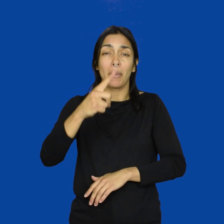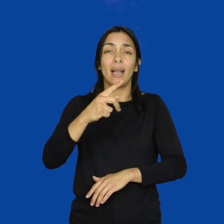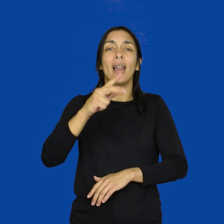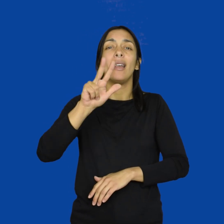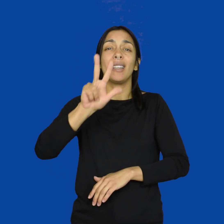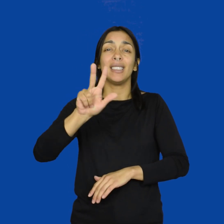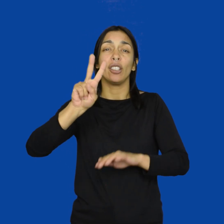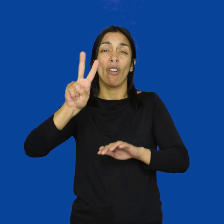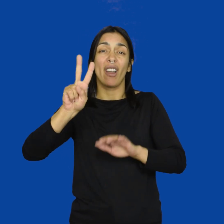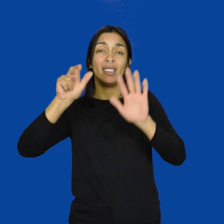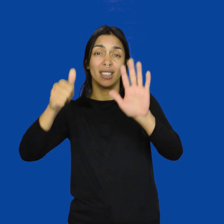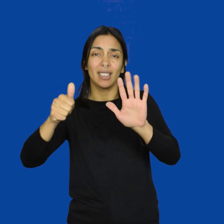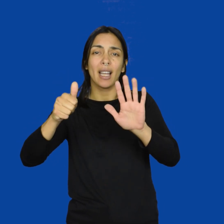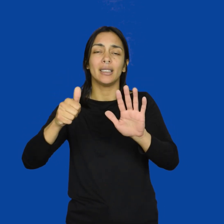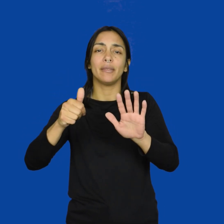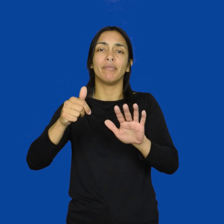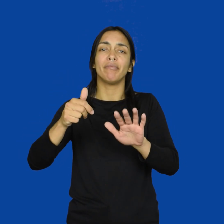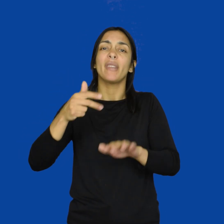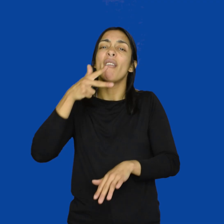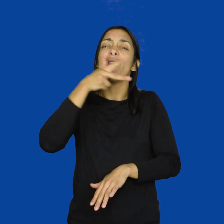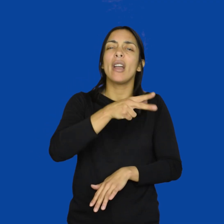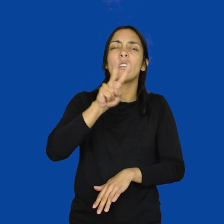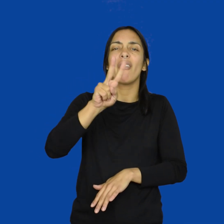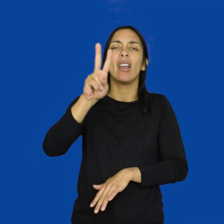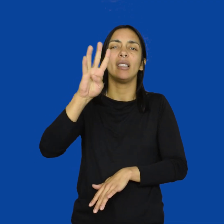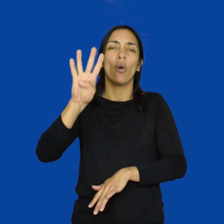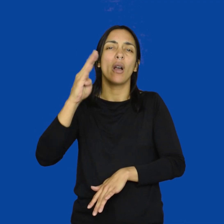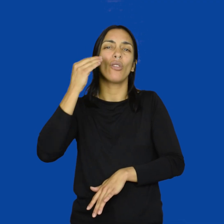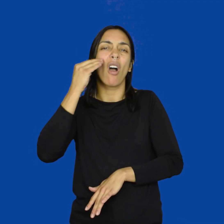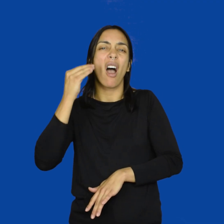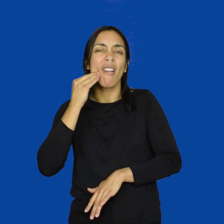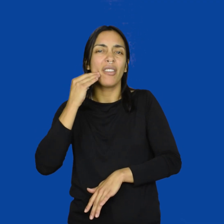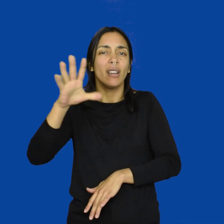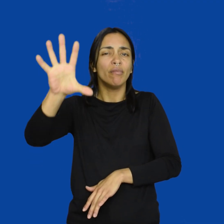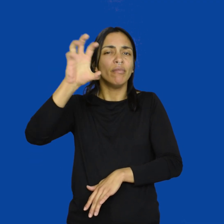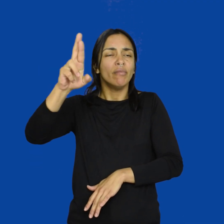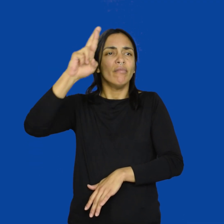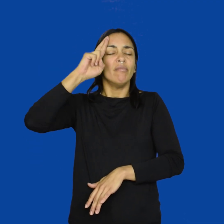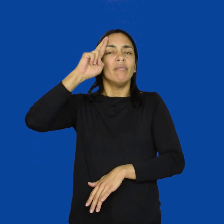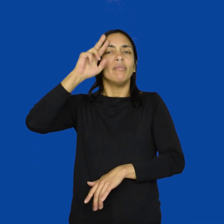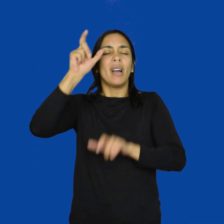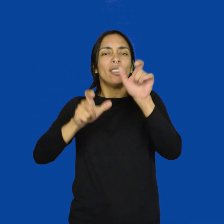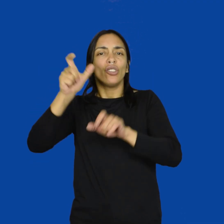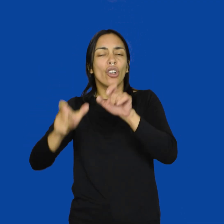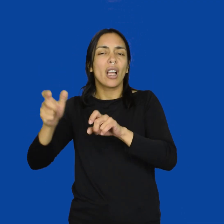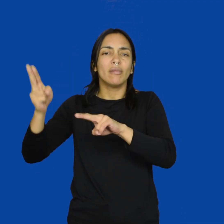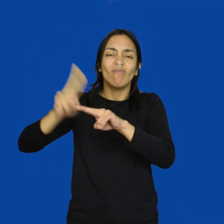13.326 donde se declara el 24 de abril como el Día de Recordación de los Mártires Armenios. De